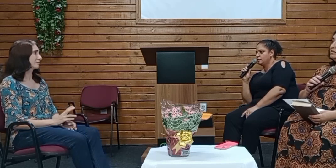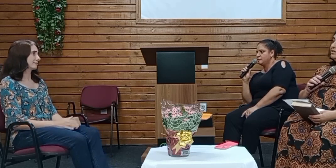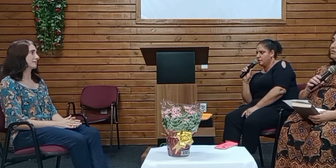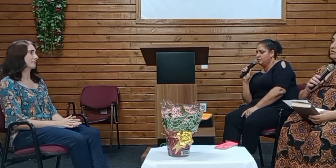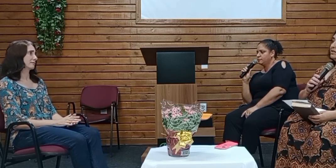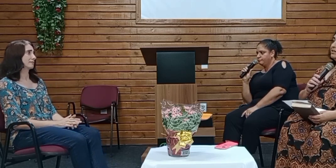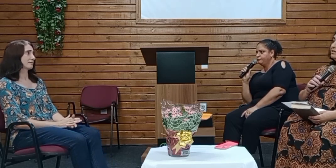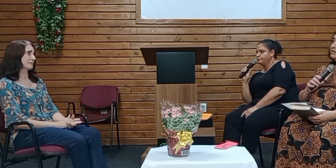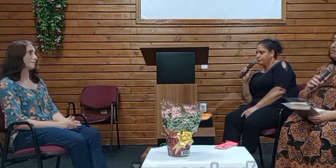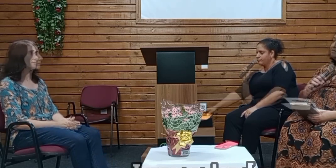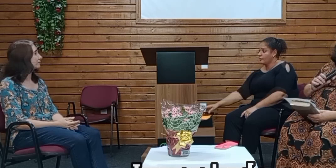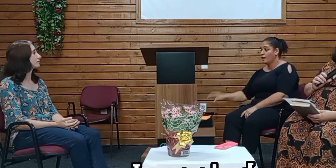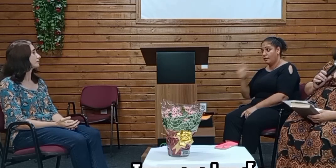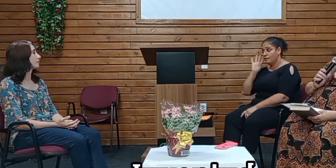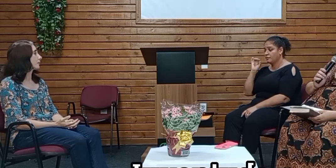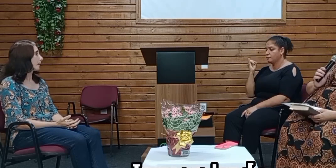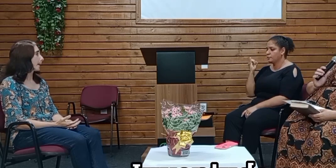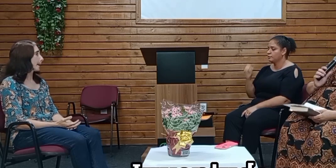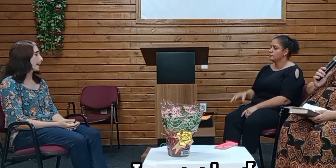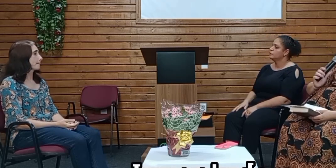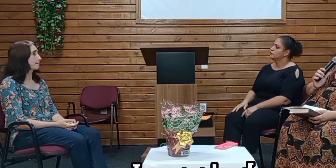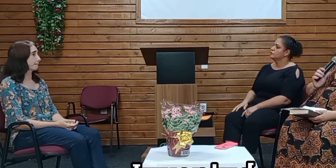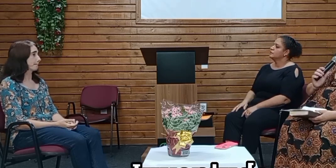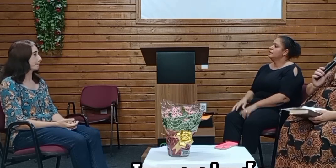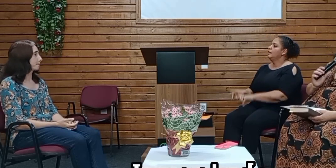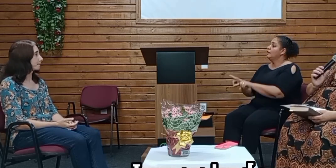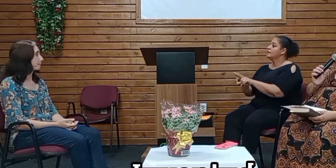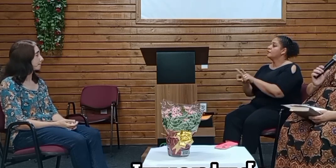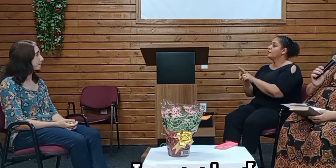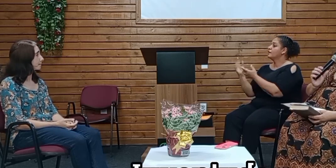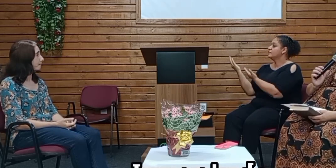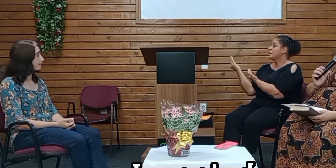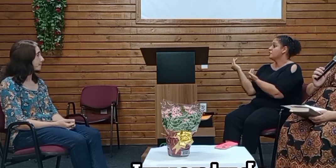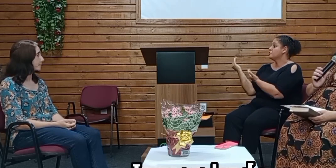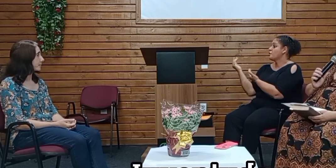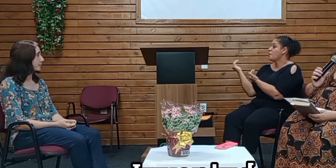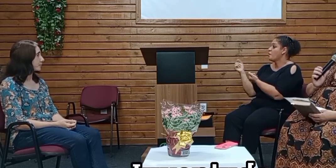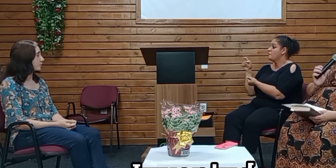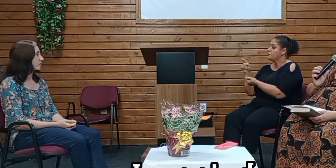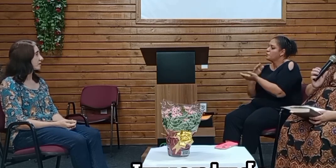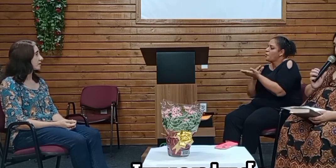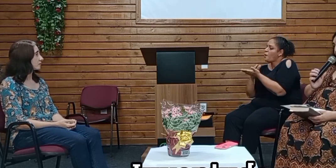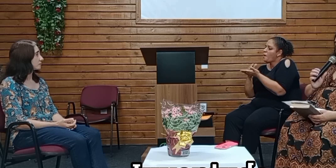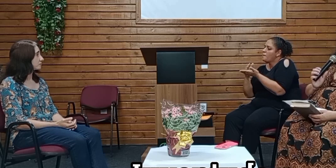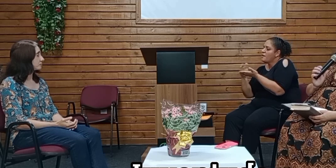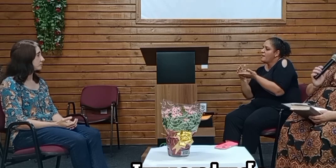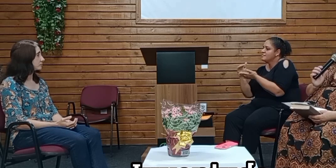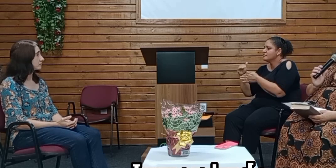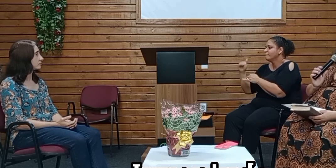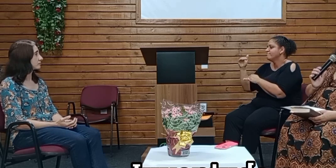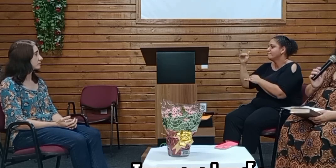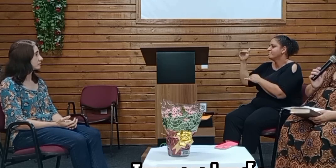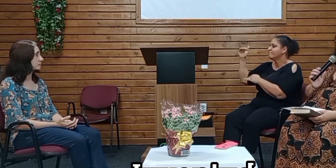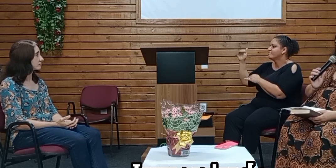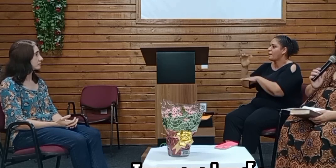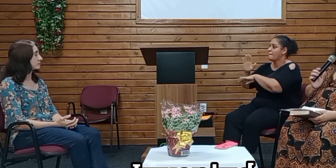ser oralizado. E daí na juventude, quando tu ficou mocinha, assim, continuou a mesma coisa ou tu não tinha